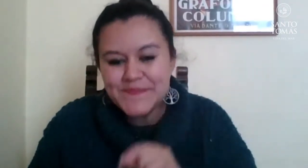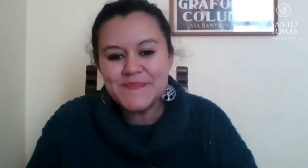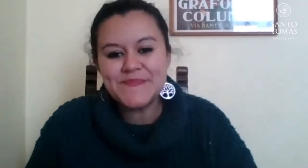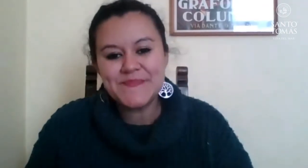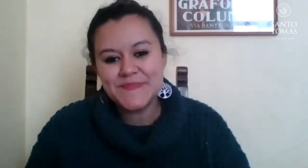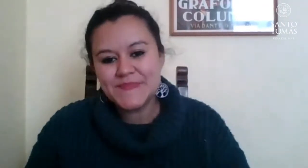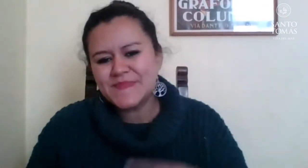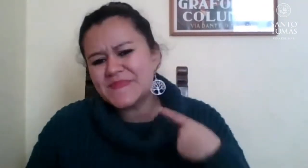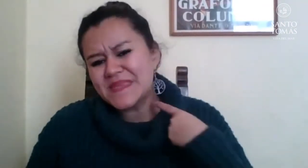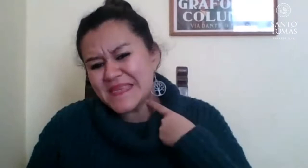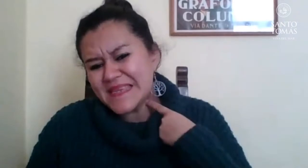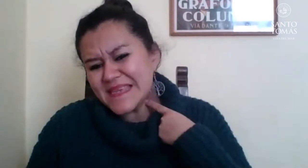¿Quién?